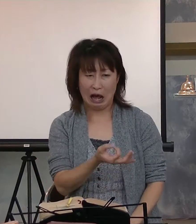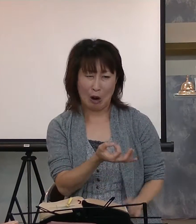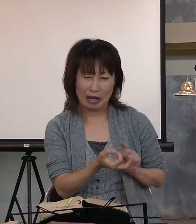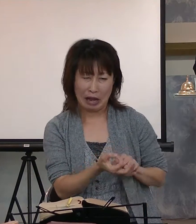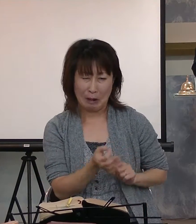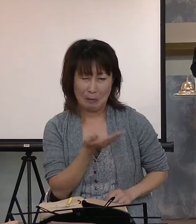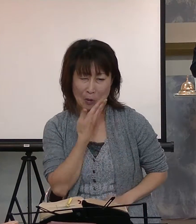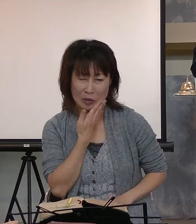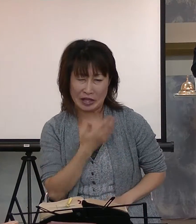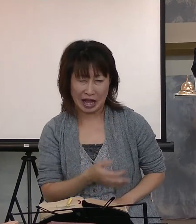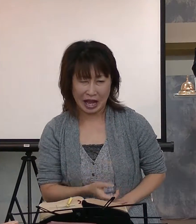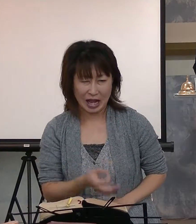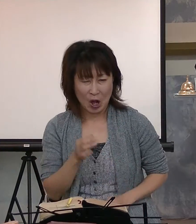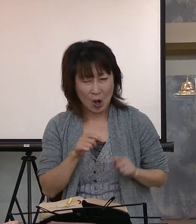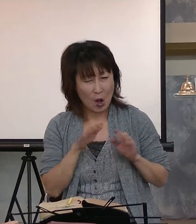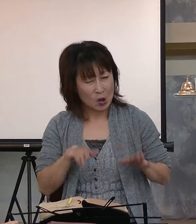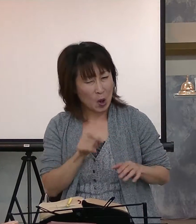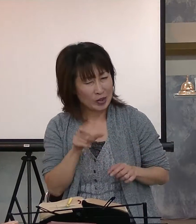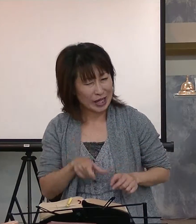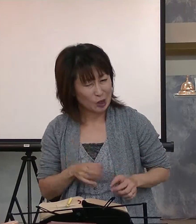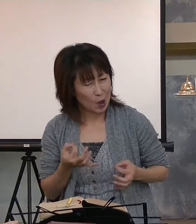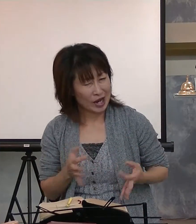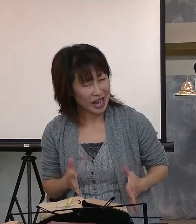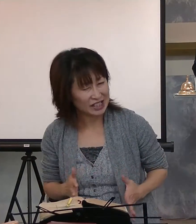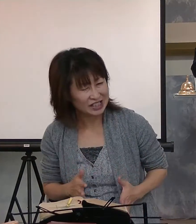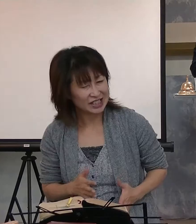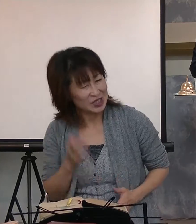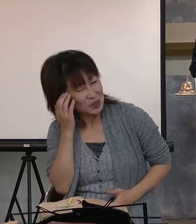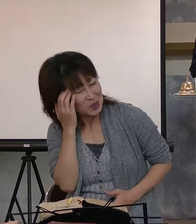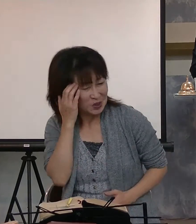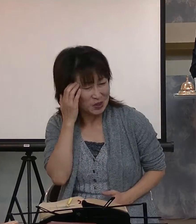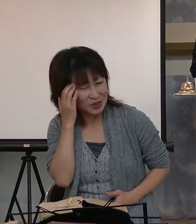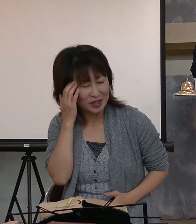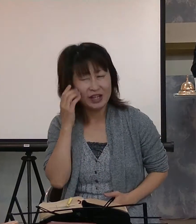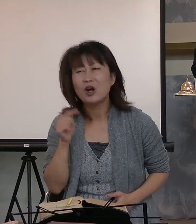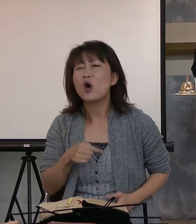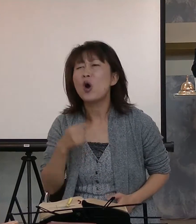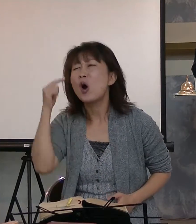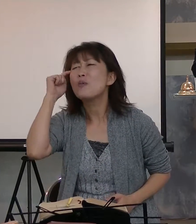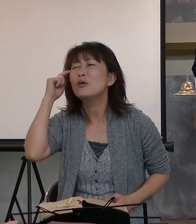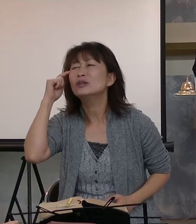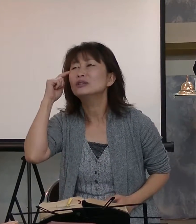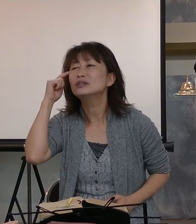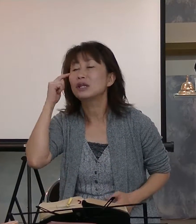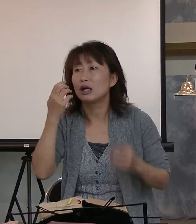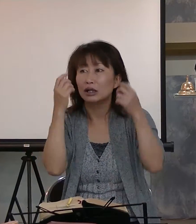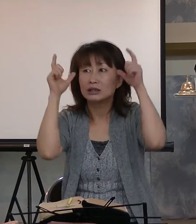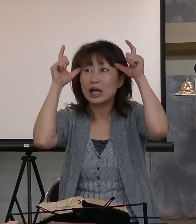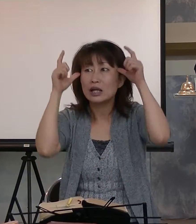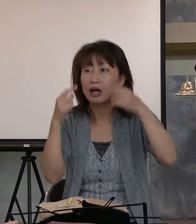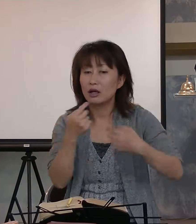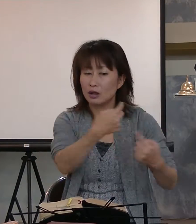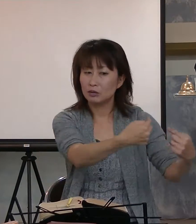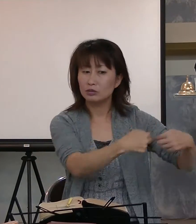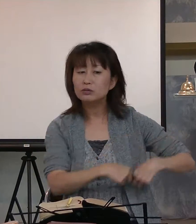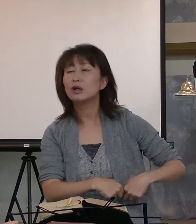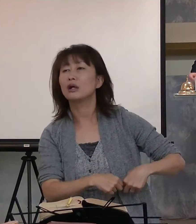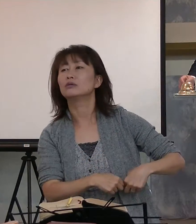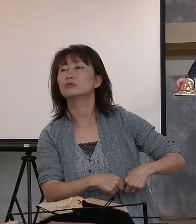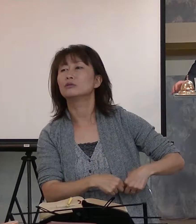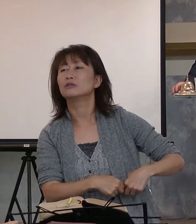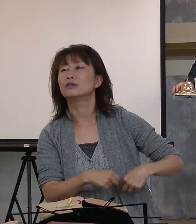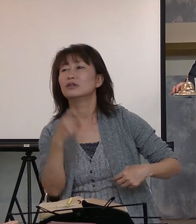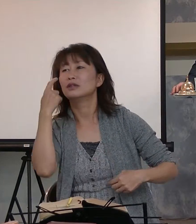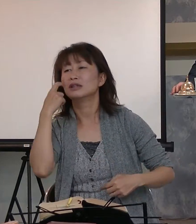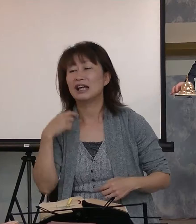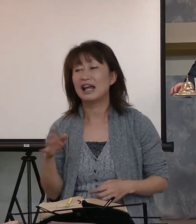今月ちょっとね時期が多いからどうしようかなこの思えたらサタンがすっと来年